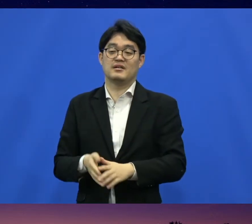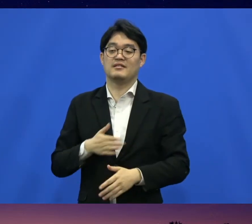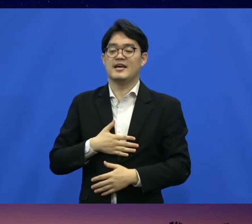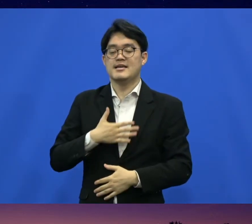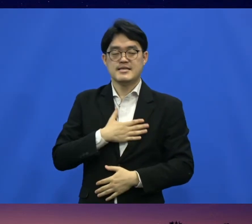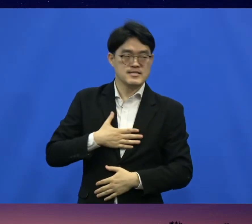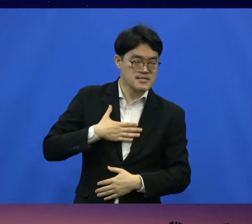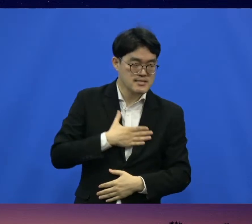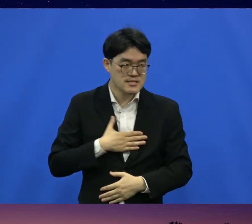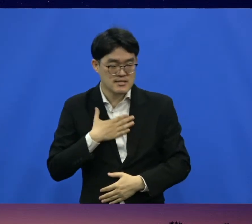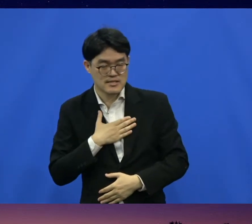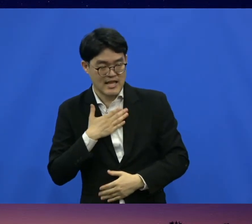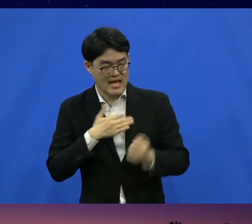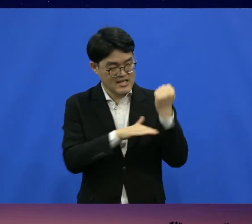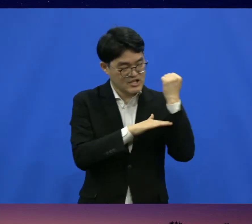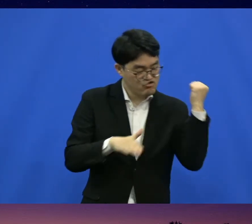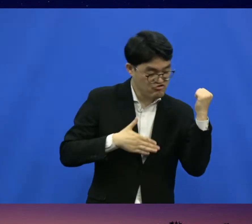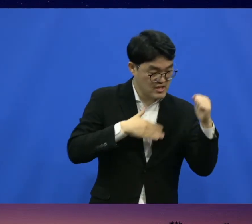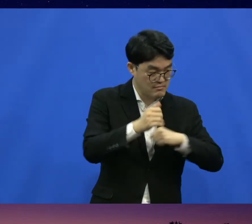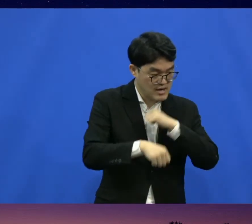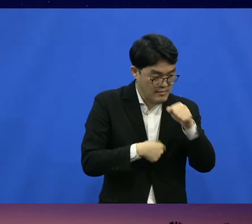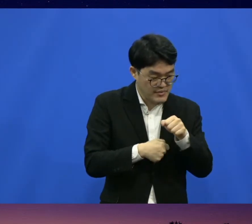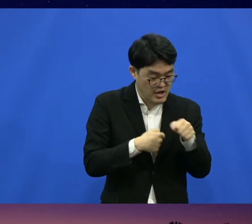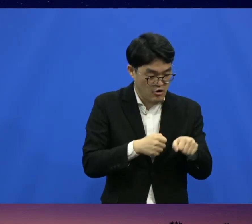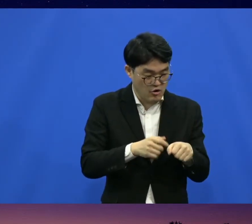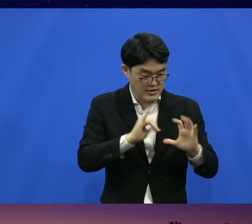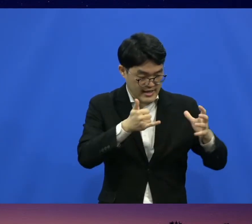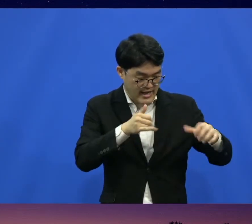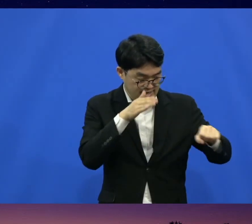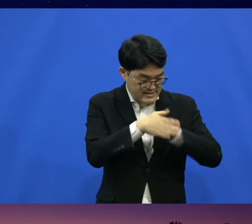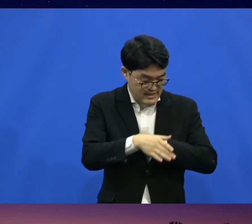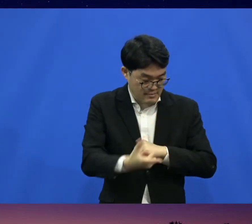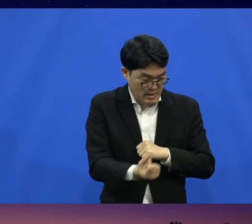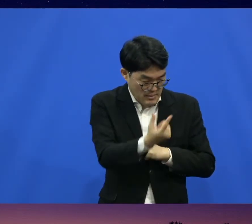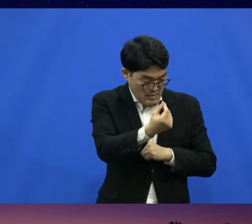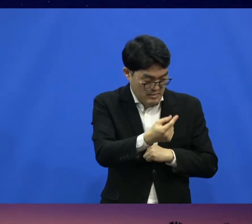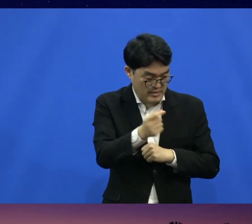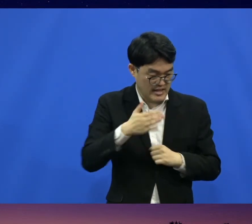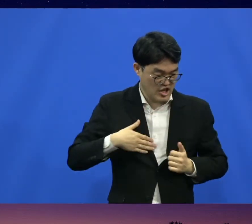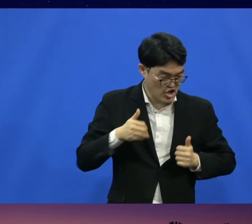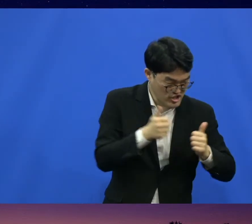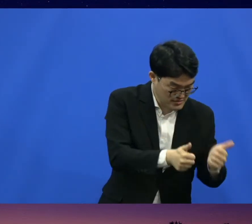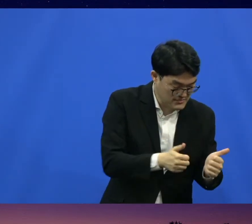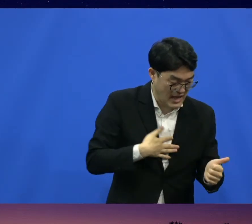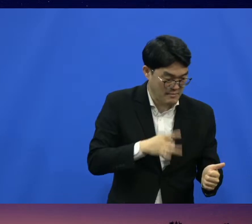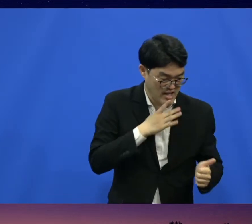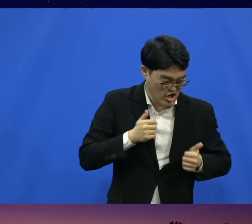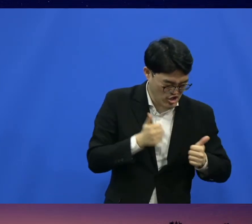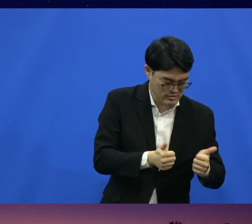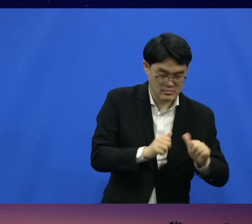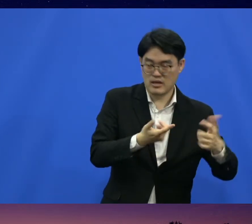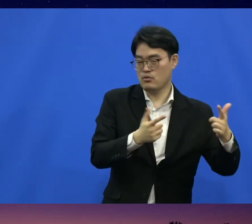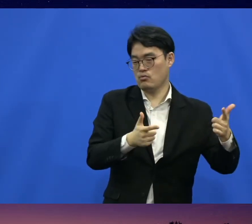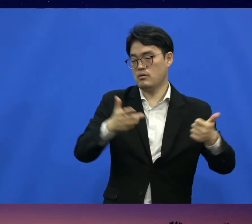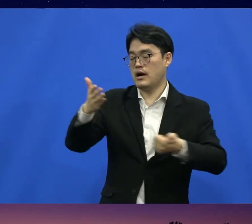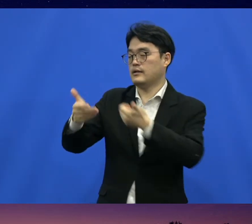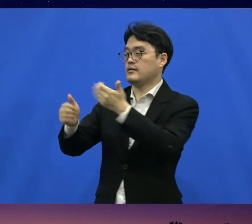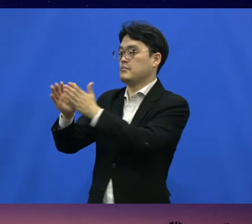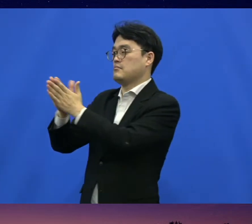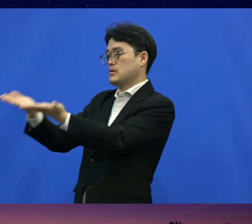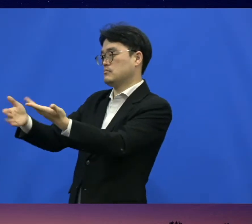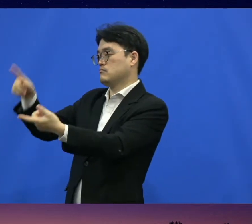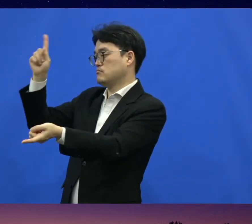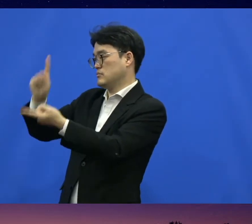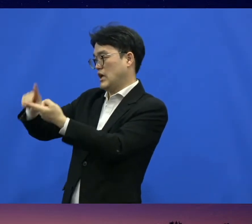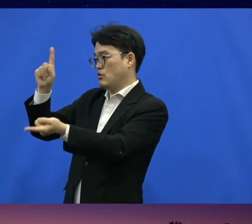않고 내 기준을 따라 섬기는 게 아니고 나의 열심으로만 한다고 되는 게 아니에요. 하나님의 말씀을 따라